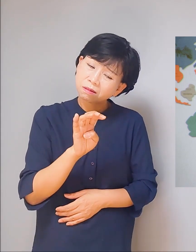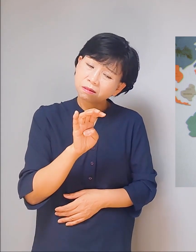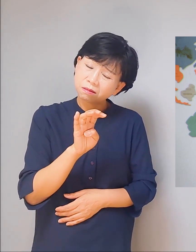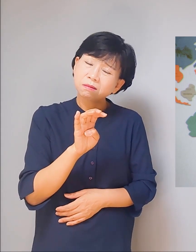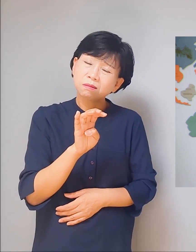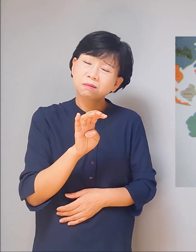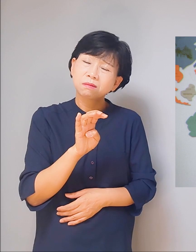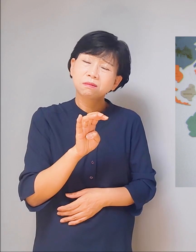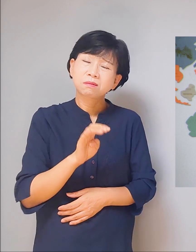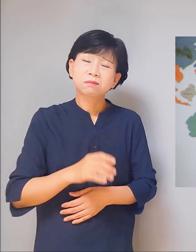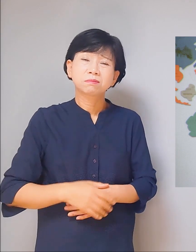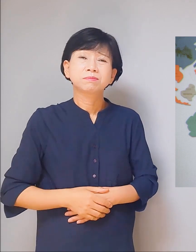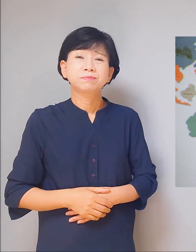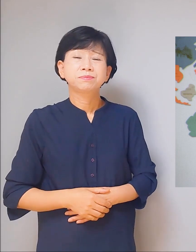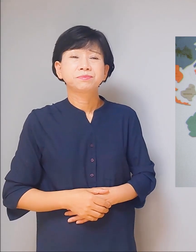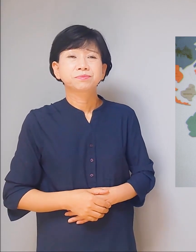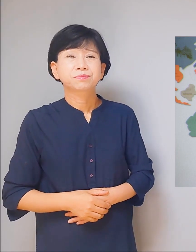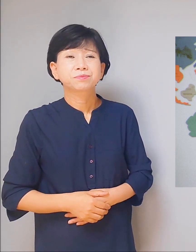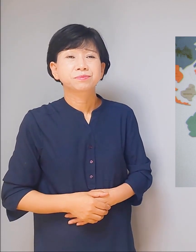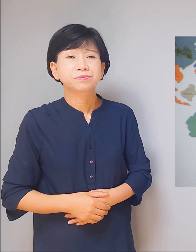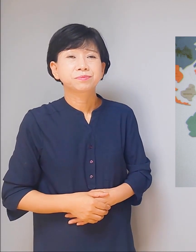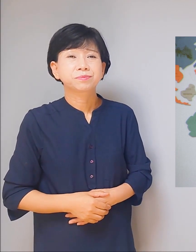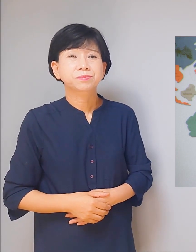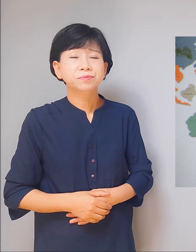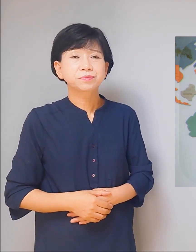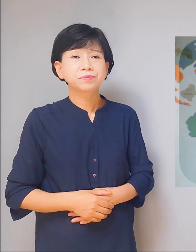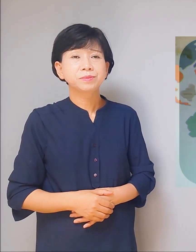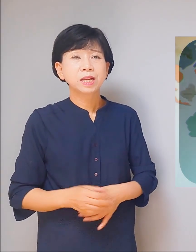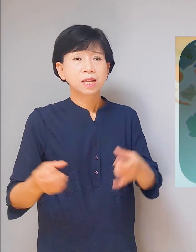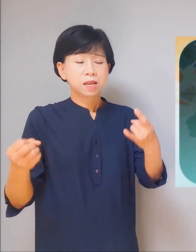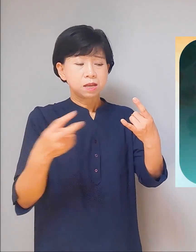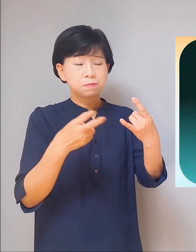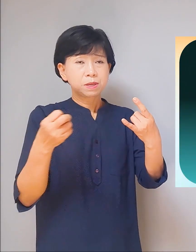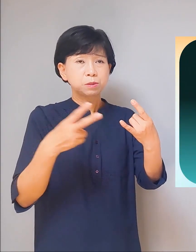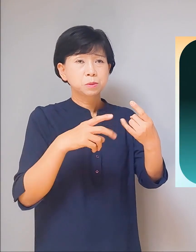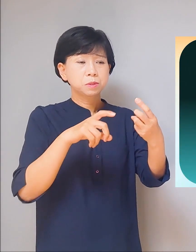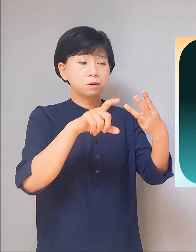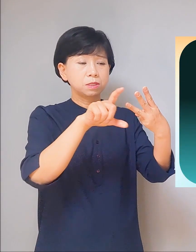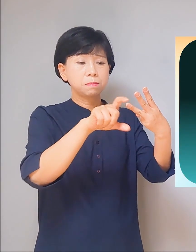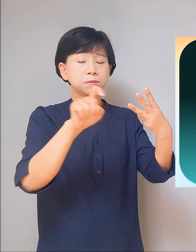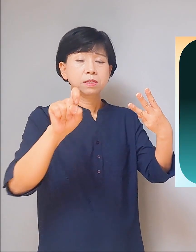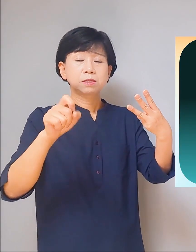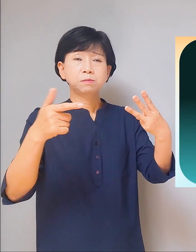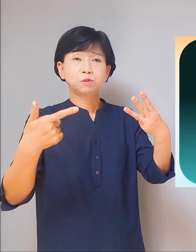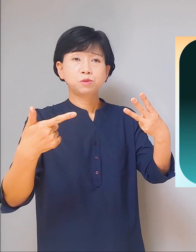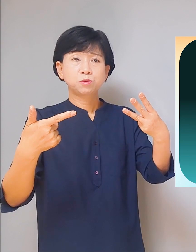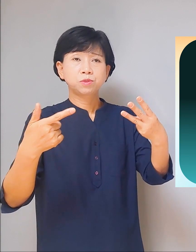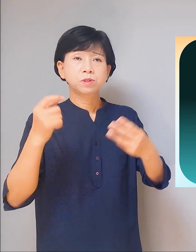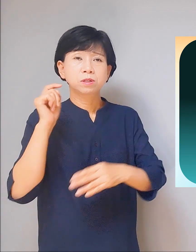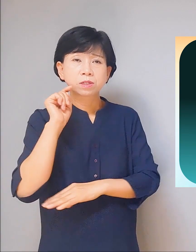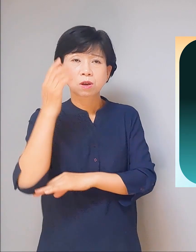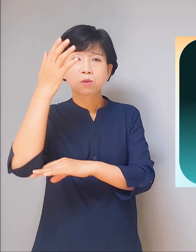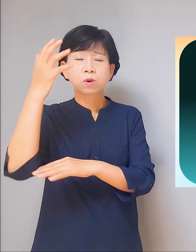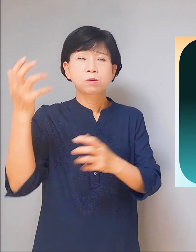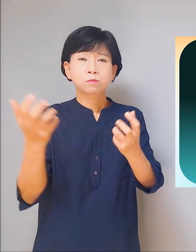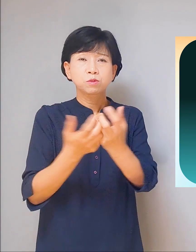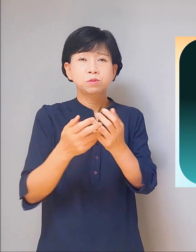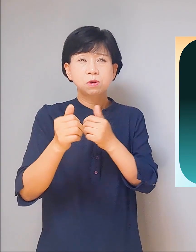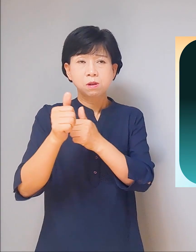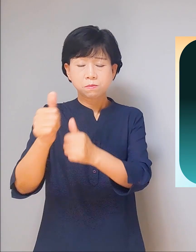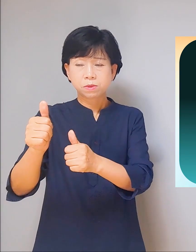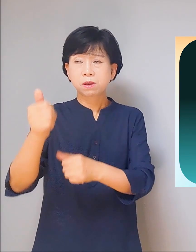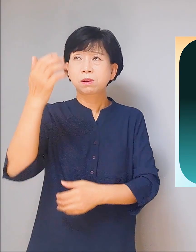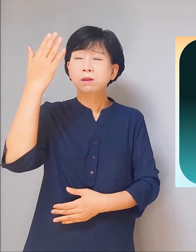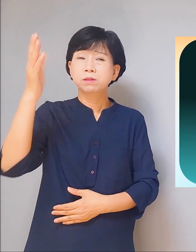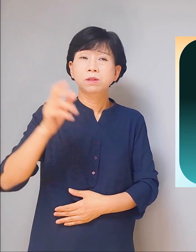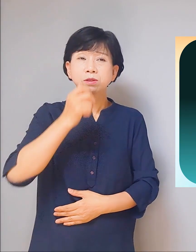궁금해져 가는 거죠. 에베소서 3장 16절 말씀에 그의 영광의 풍성함을 따라 그의